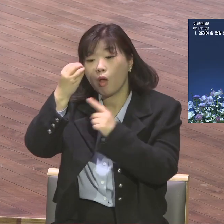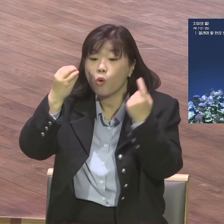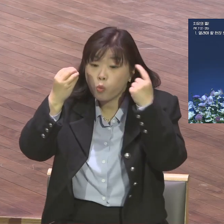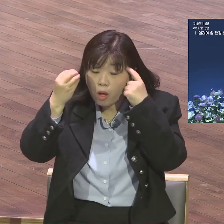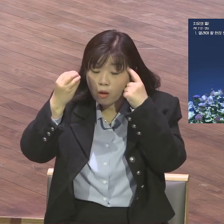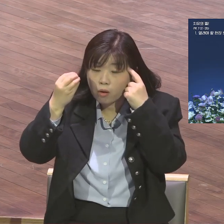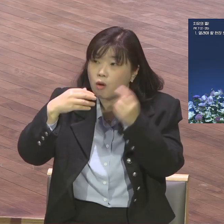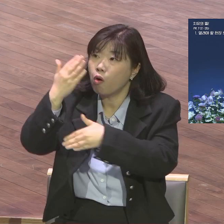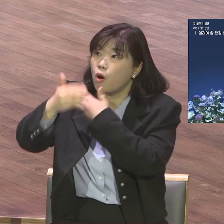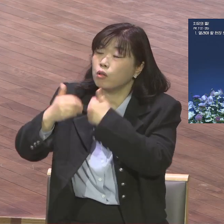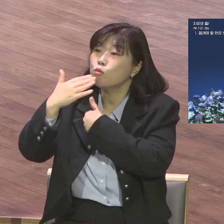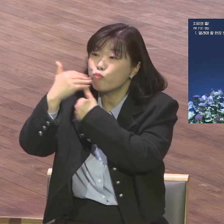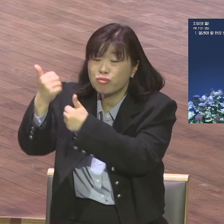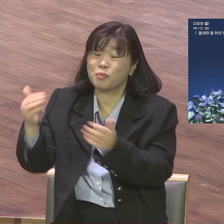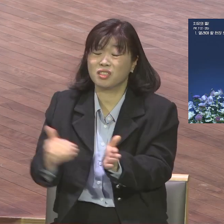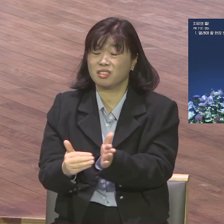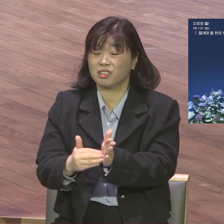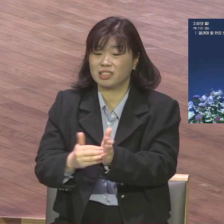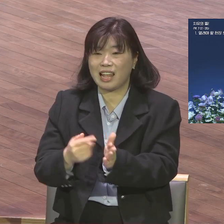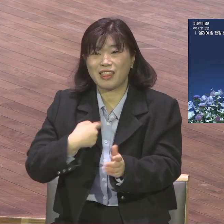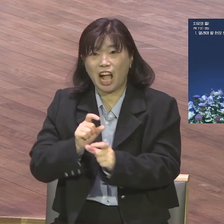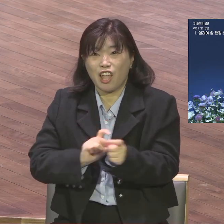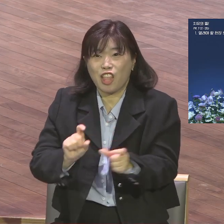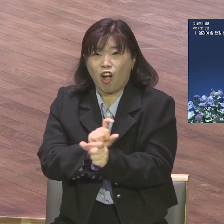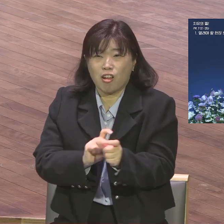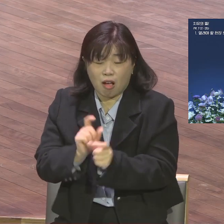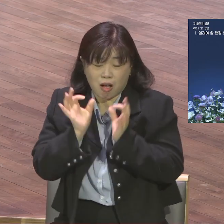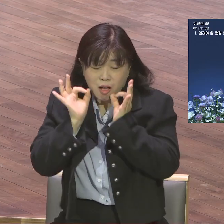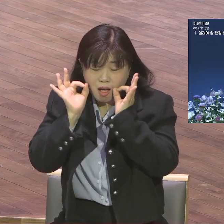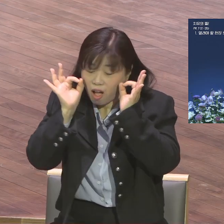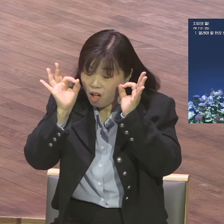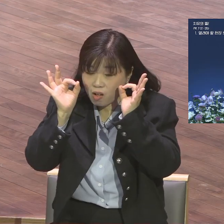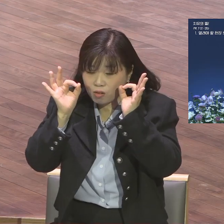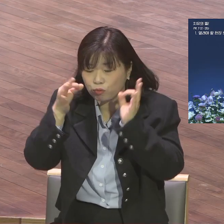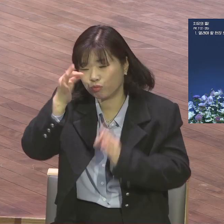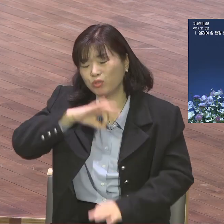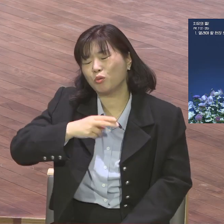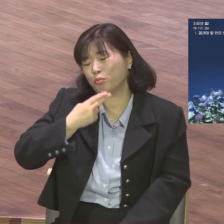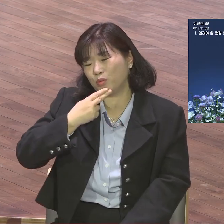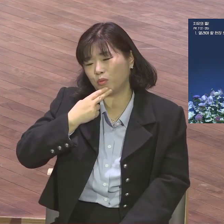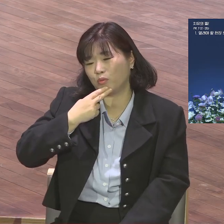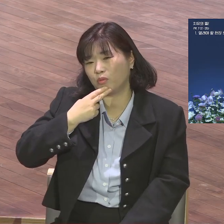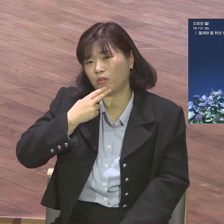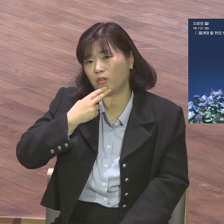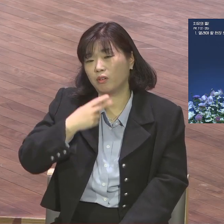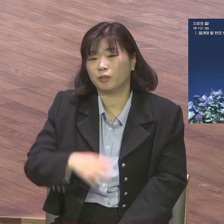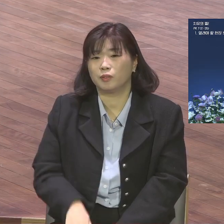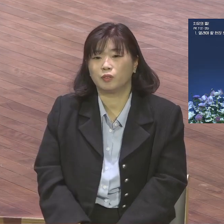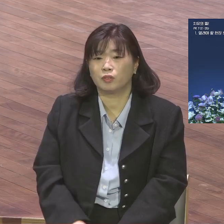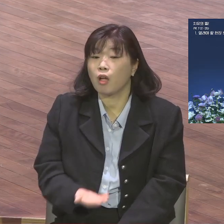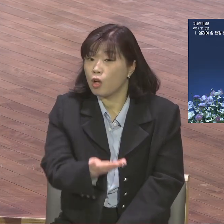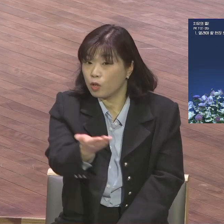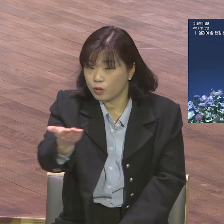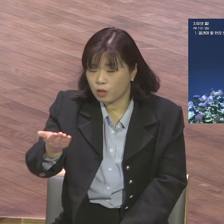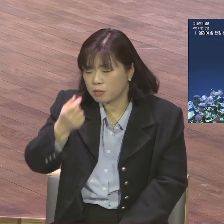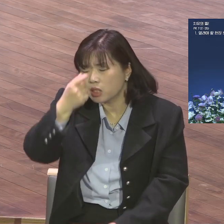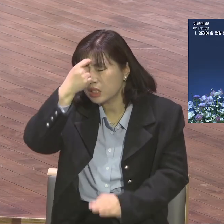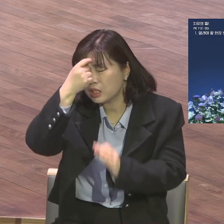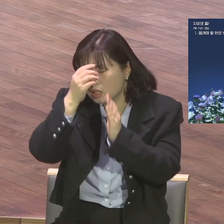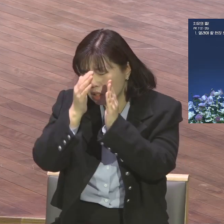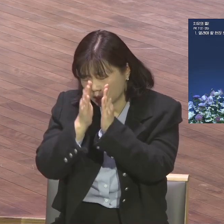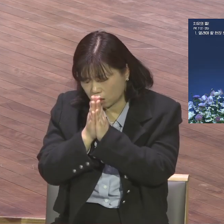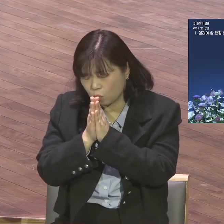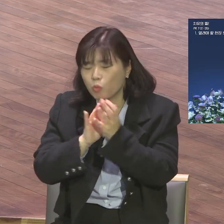영혼의 기도 속에서 굳게 닫혀있는 이 현장을 바라면서 여러분 기도를 통해 열려지고